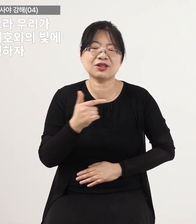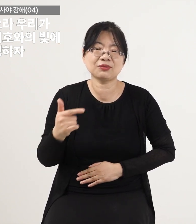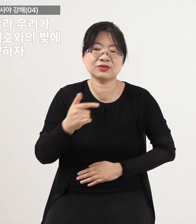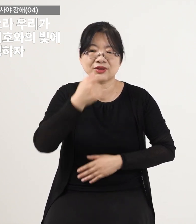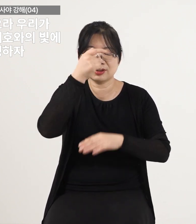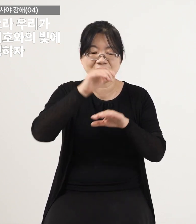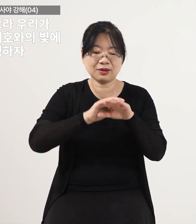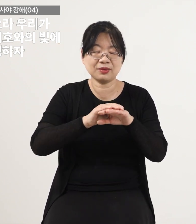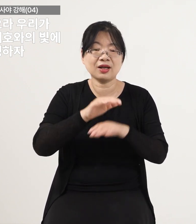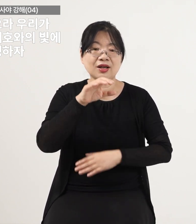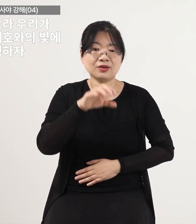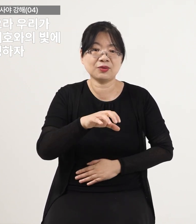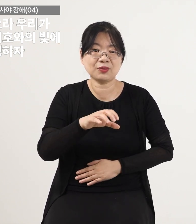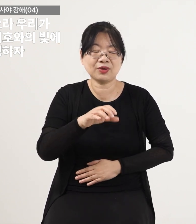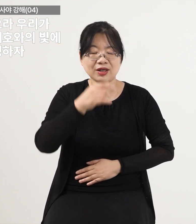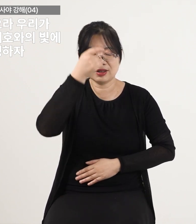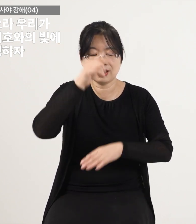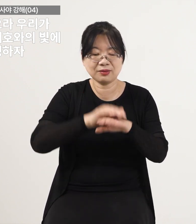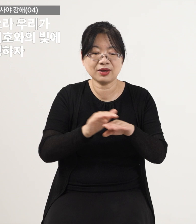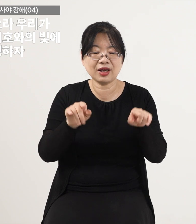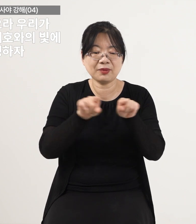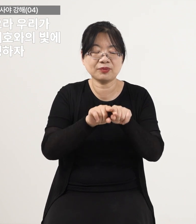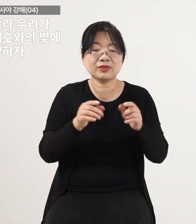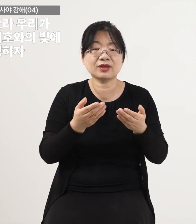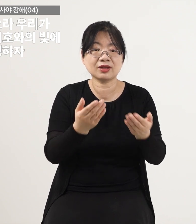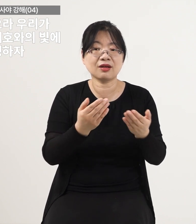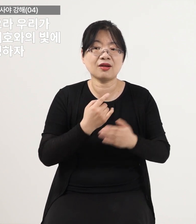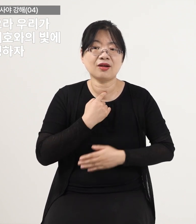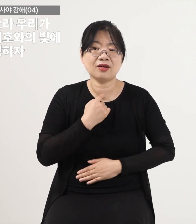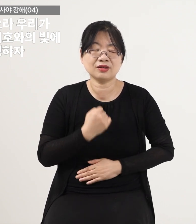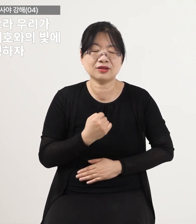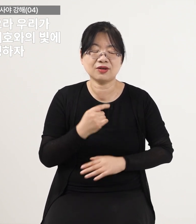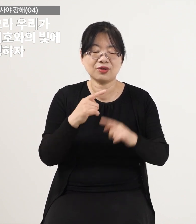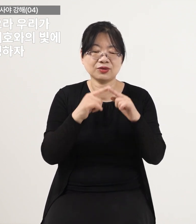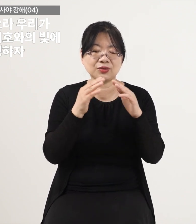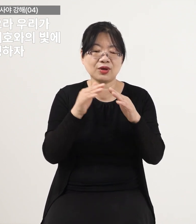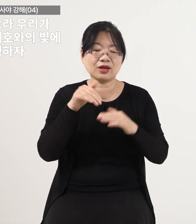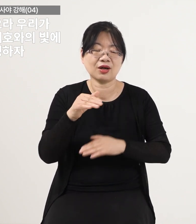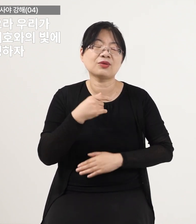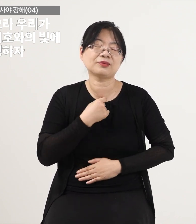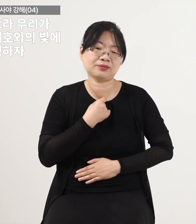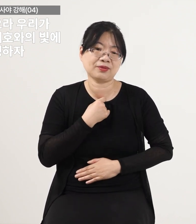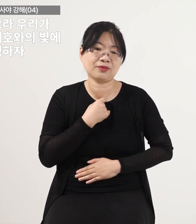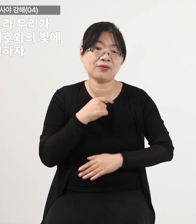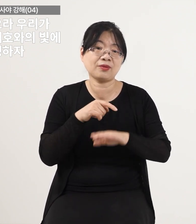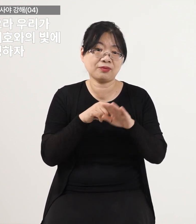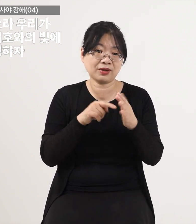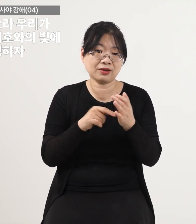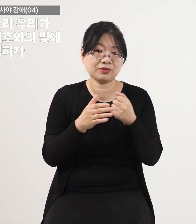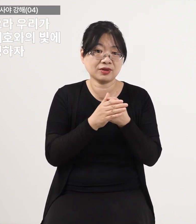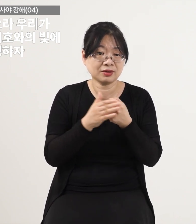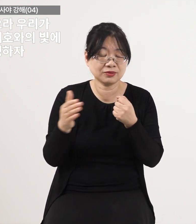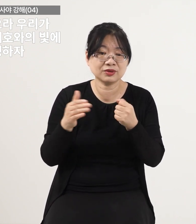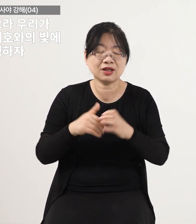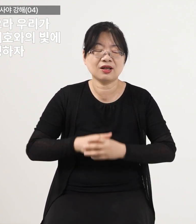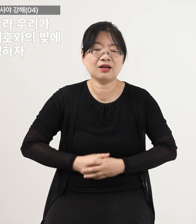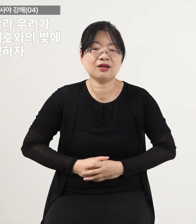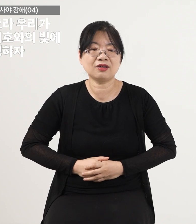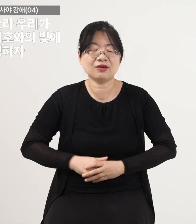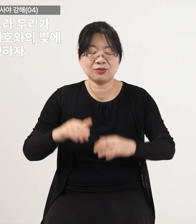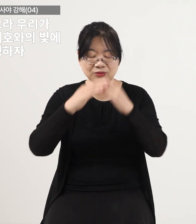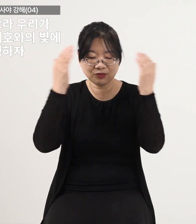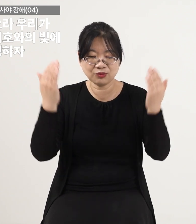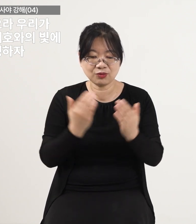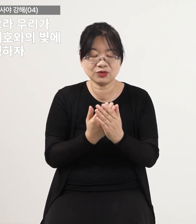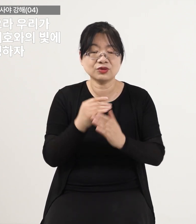너무 예배 함께 드리던 그 교회를 가고 싶더래요. 그래서 그냥 모든 거